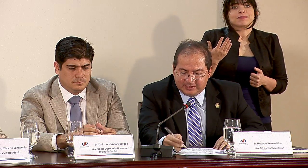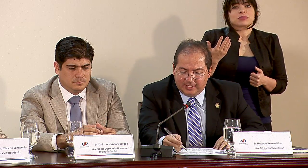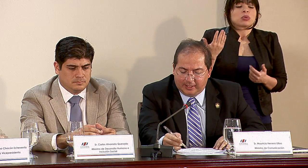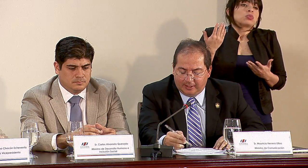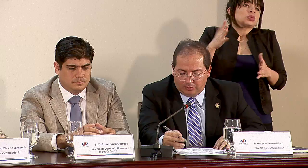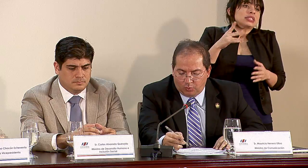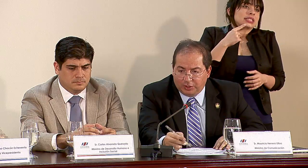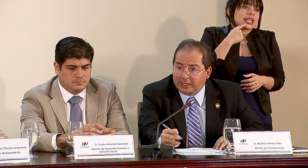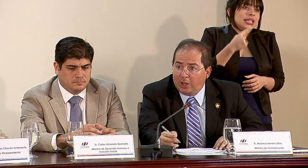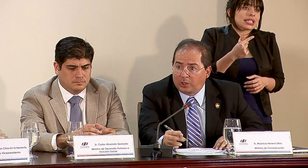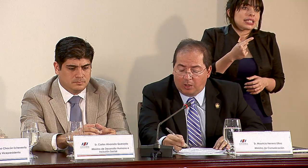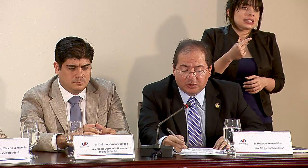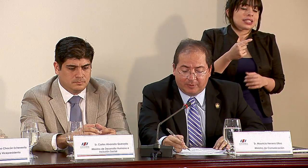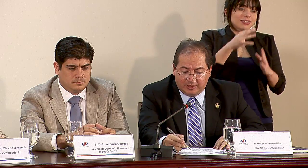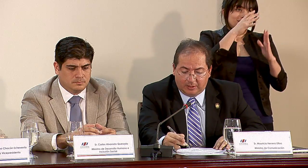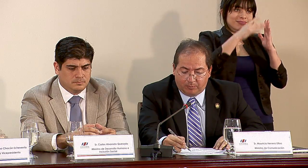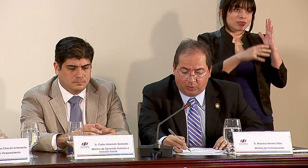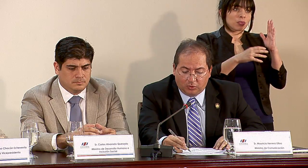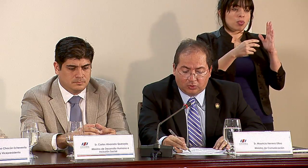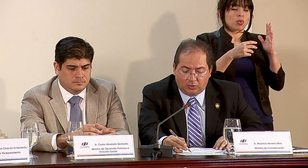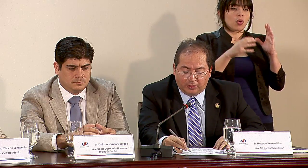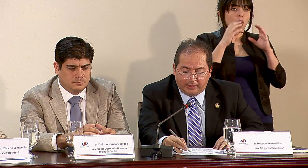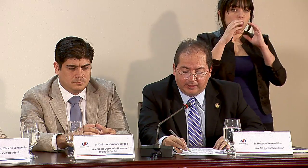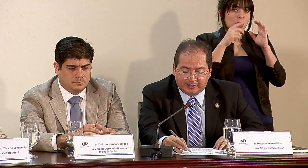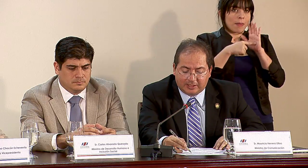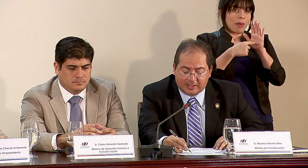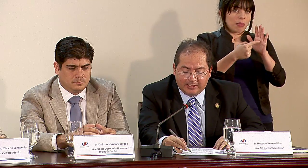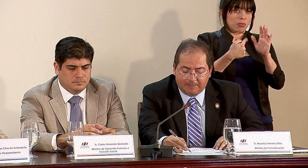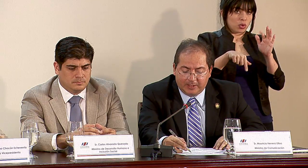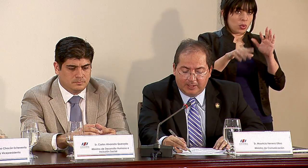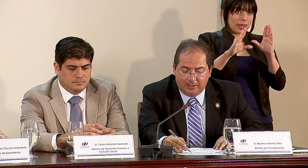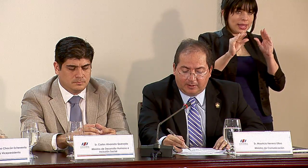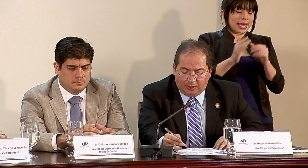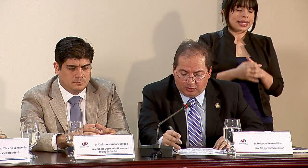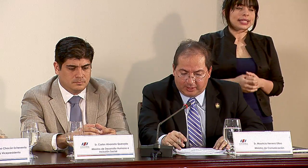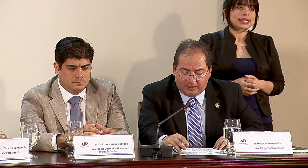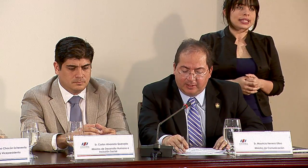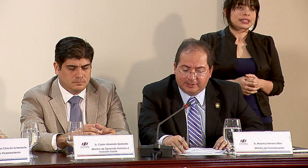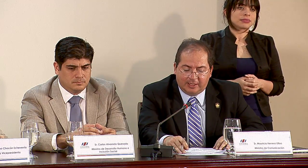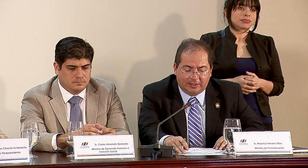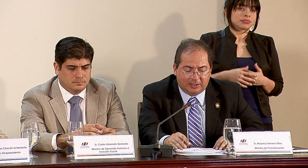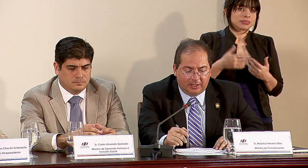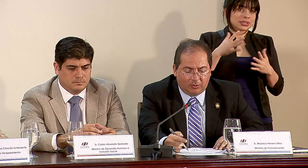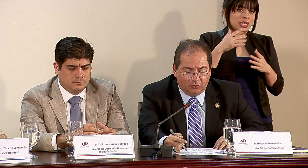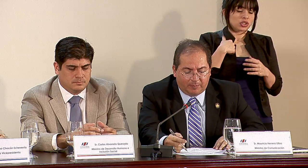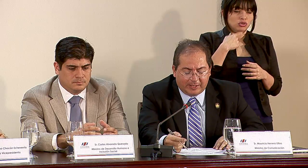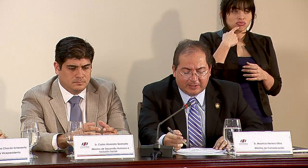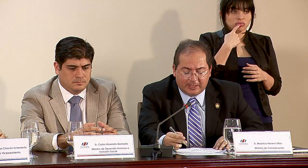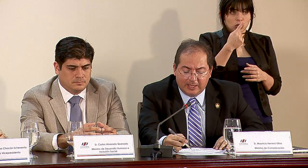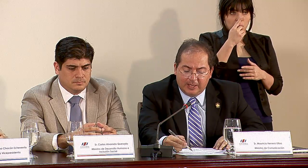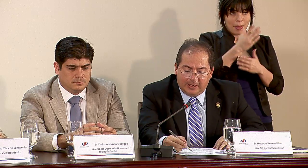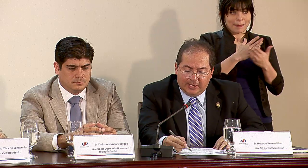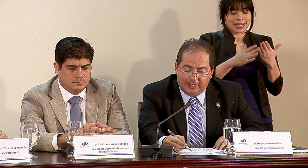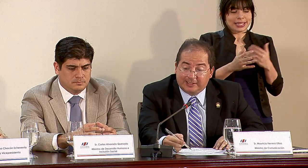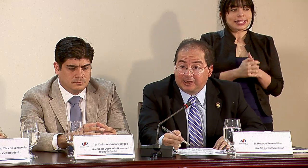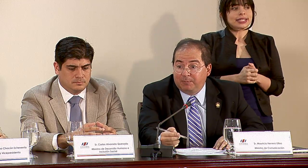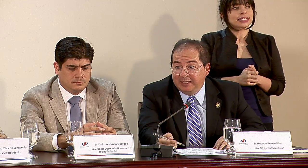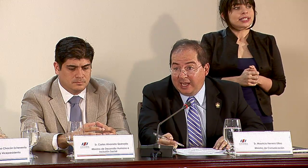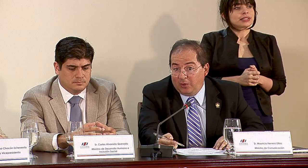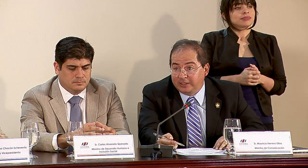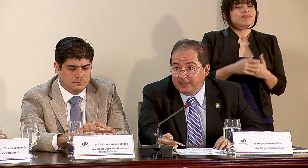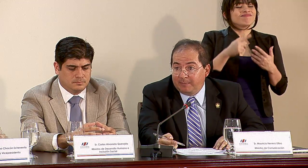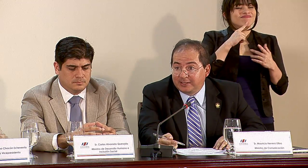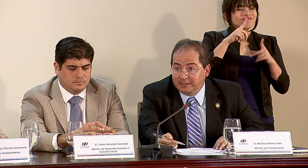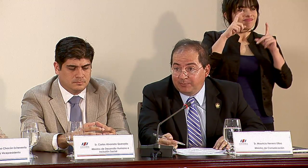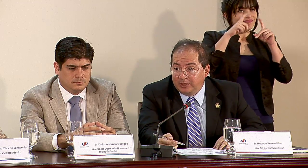se dice en el comunicado que vamos a emitir pronto en esta tarde que yo ya les adelanté una parte, se ha